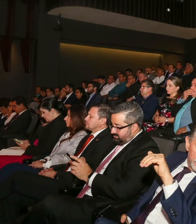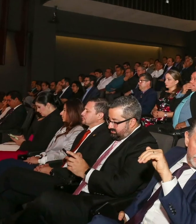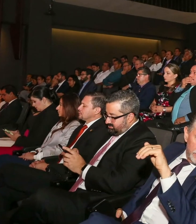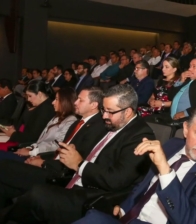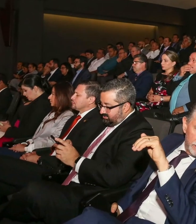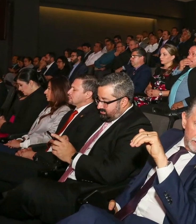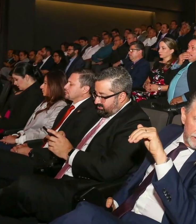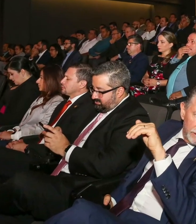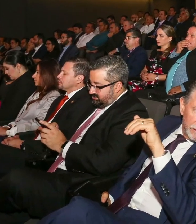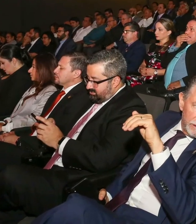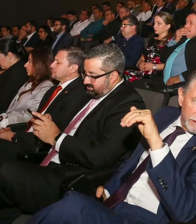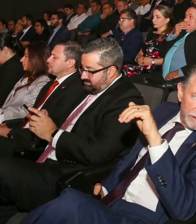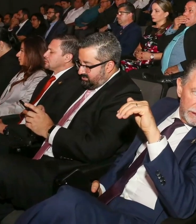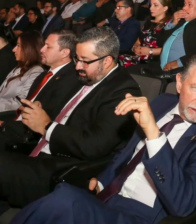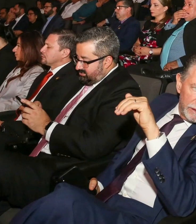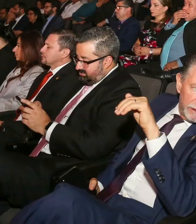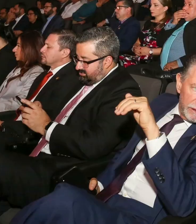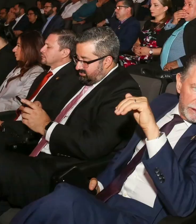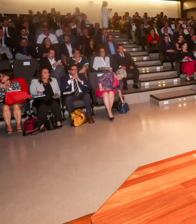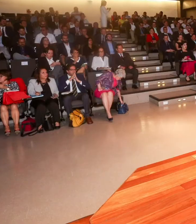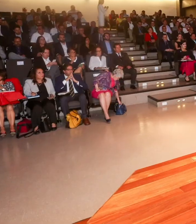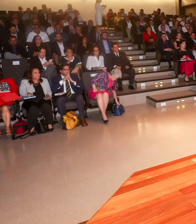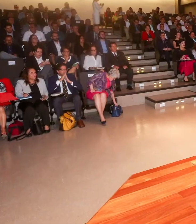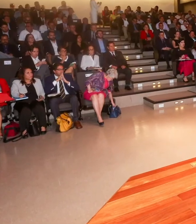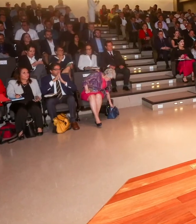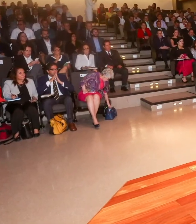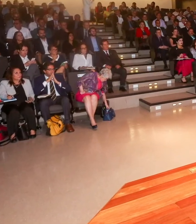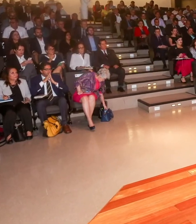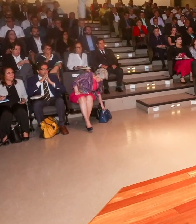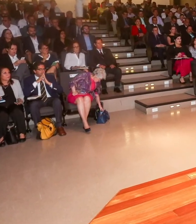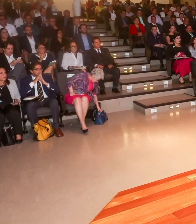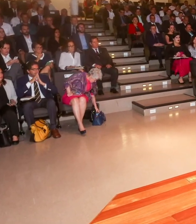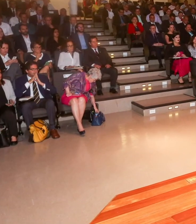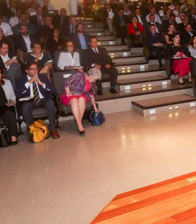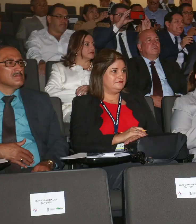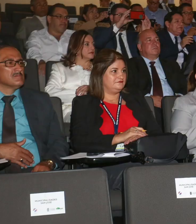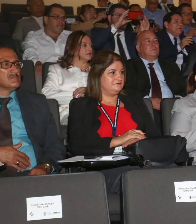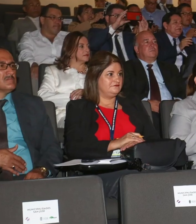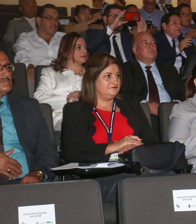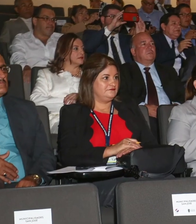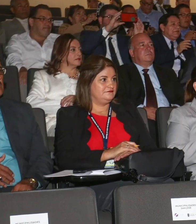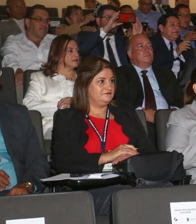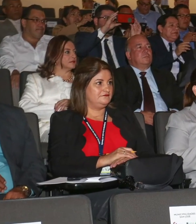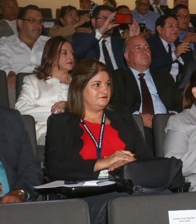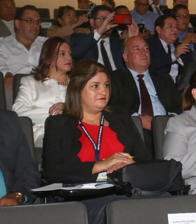el convenio tendrá una vigencia de cuatro años y podrá prorrogarse por un máximo de tres períodos